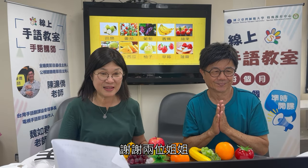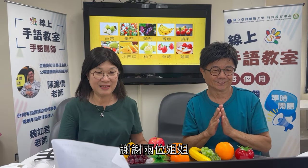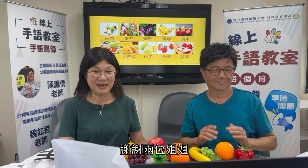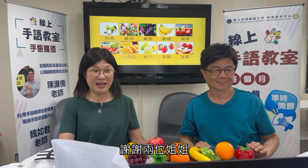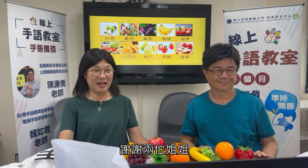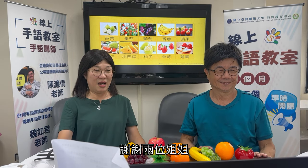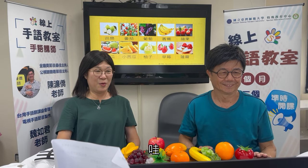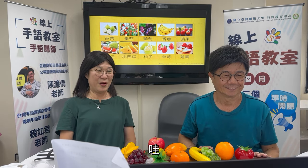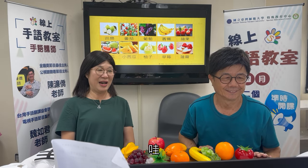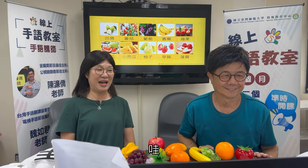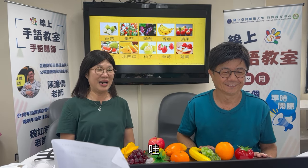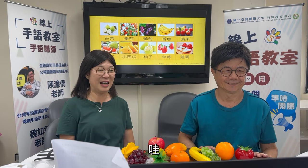哇，